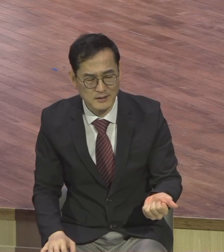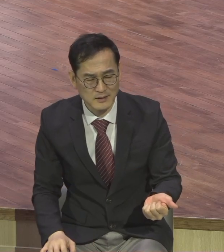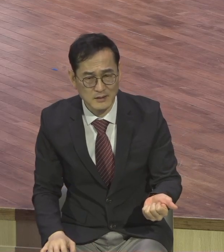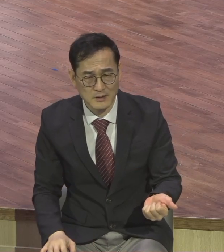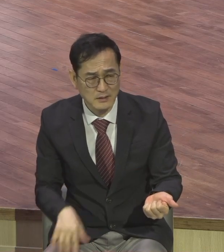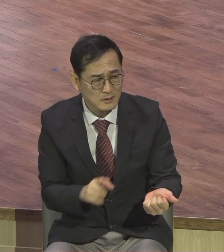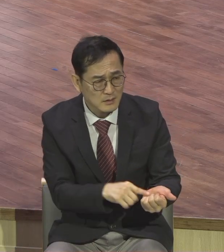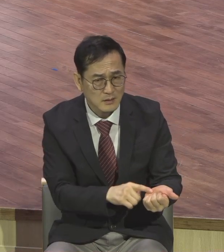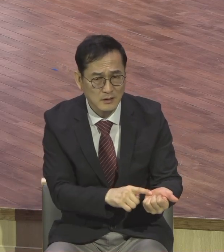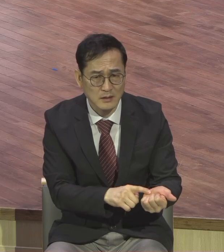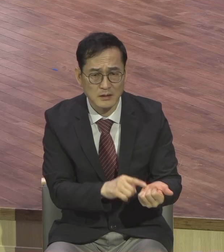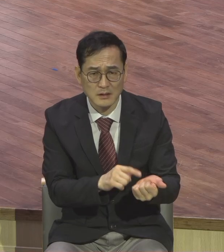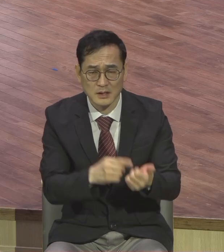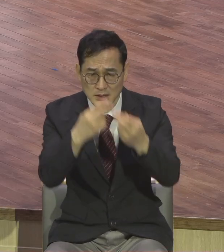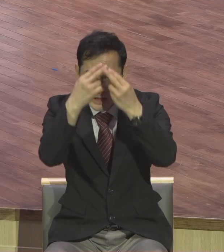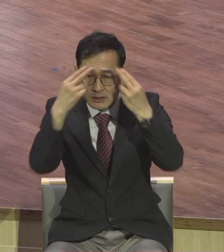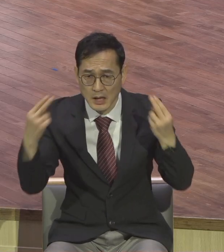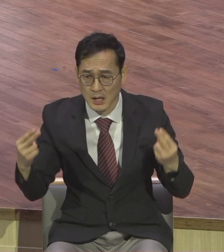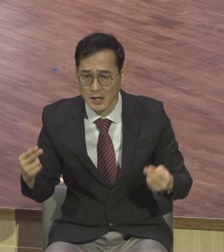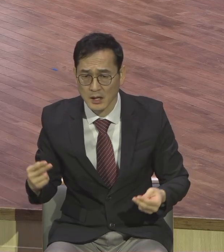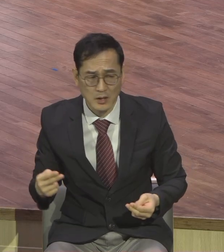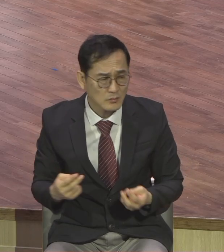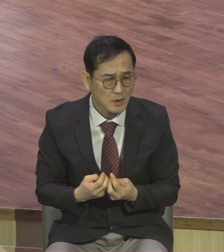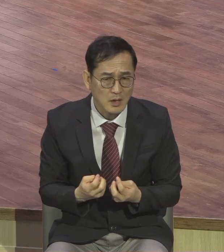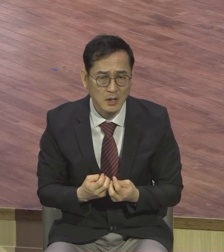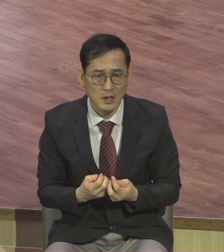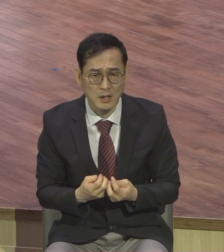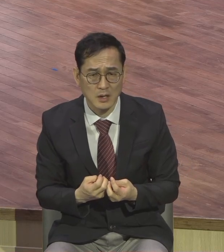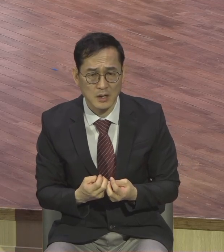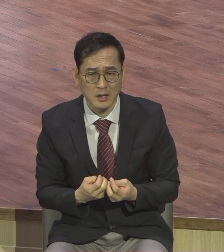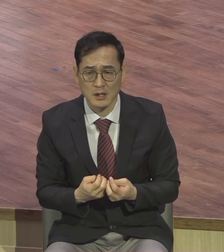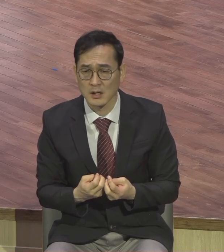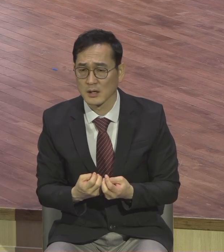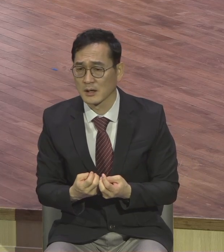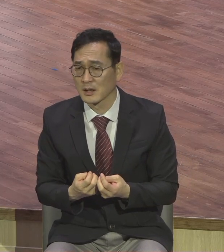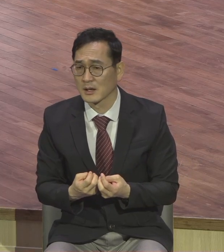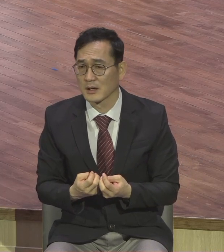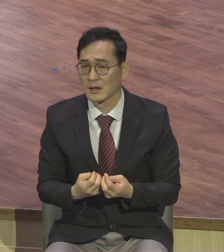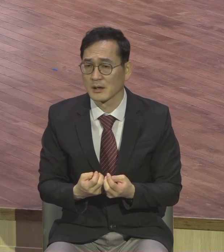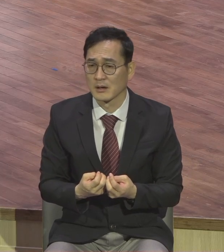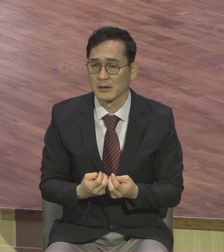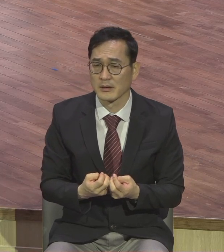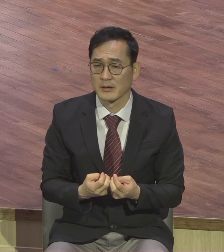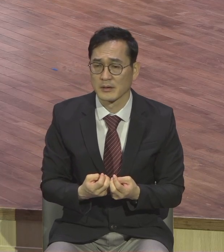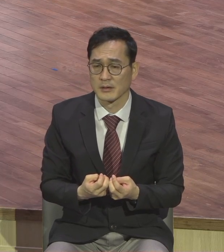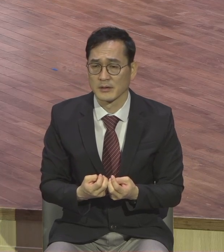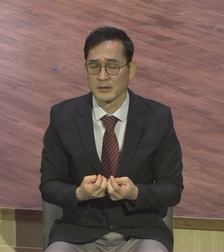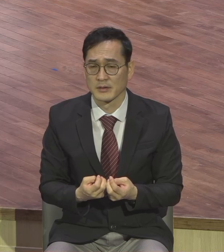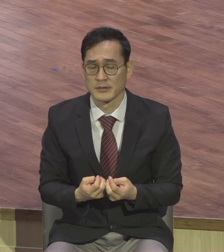이제 시신을 장례를 치러야 되는데 뭐 예수님 뭐 준비된 게 있습니까?